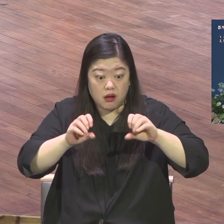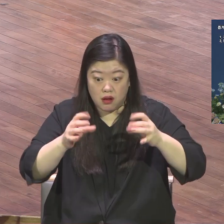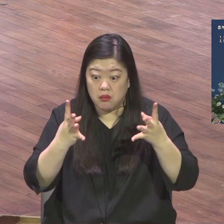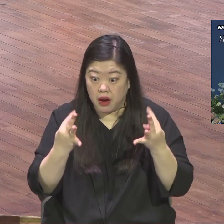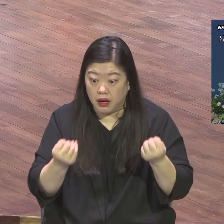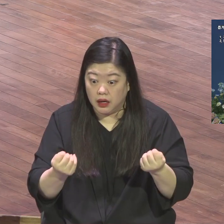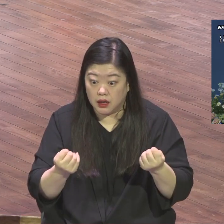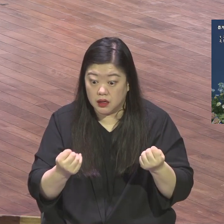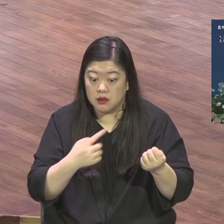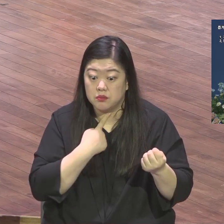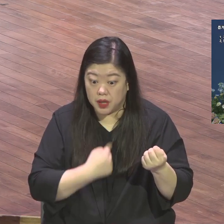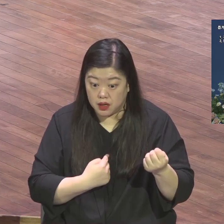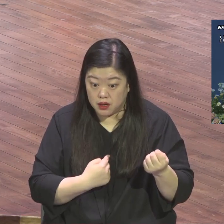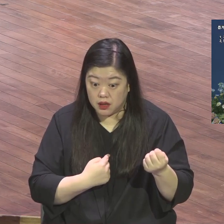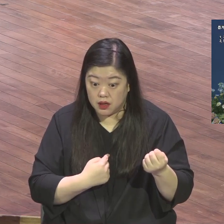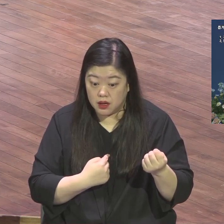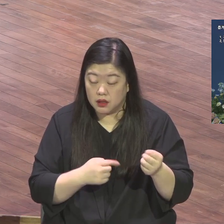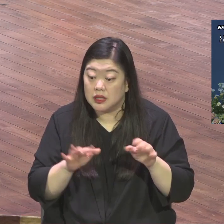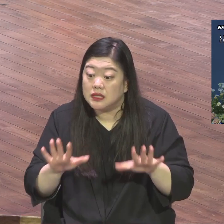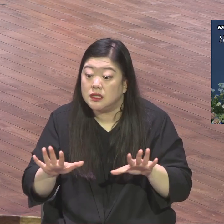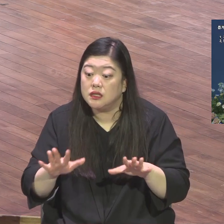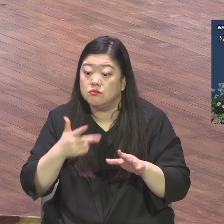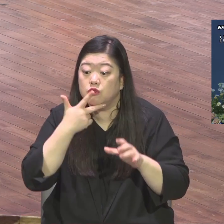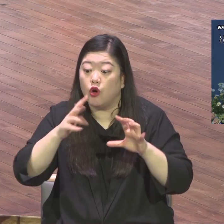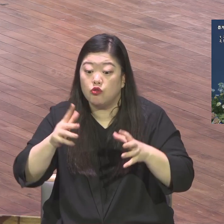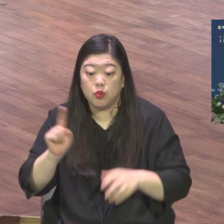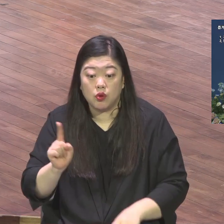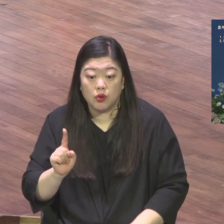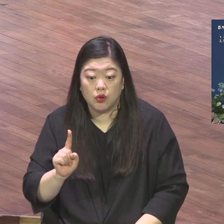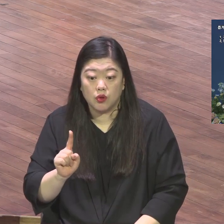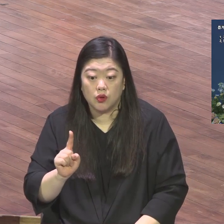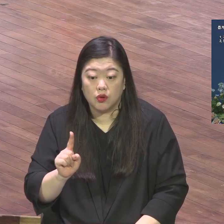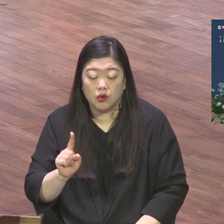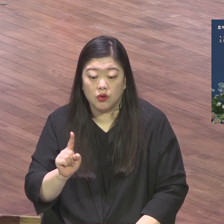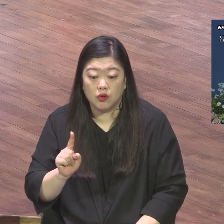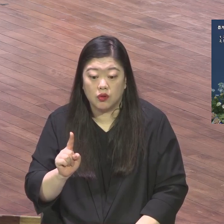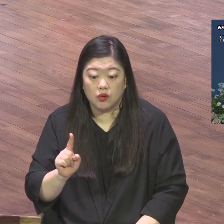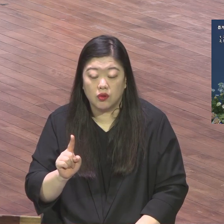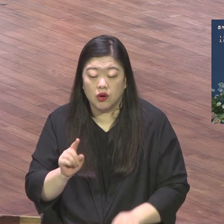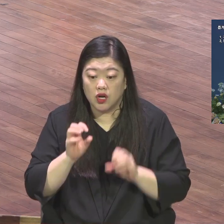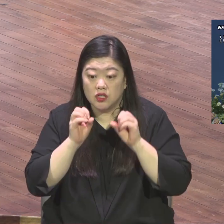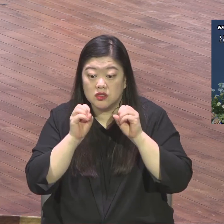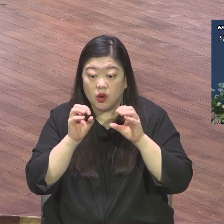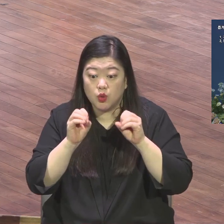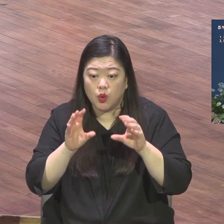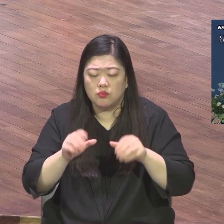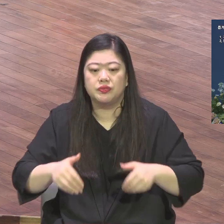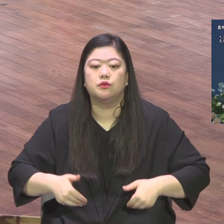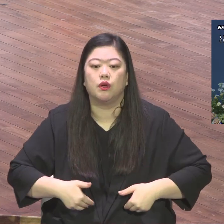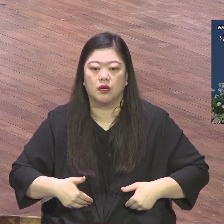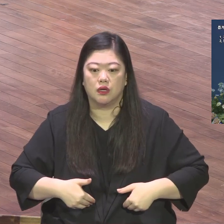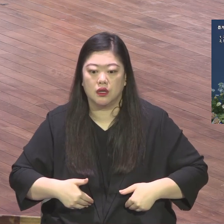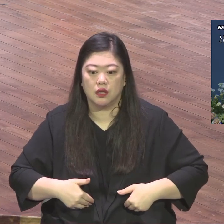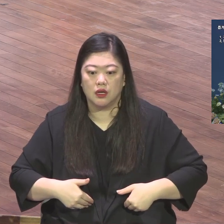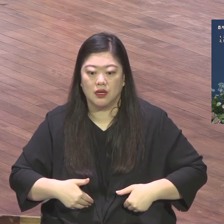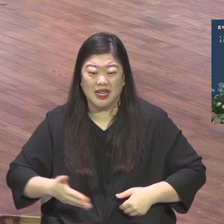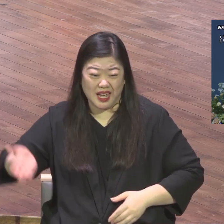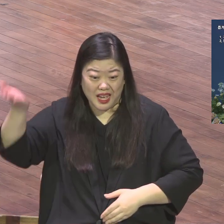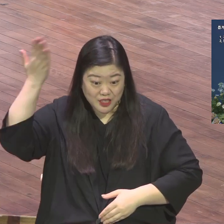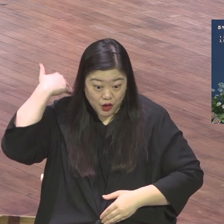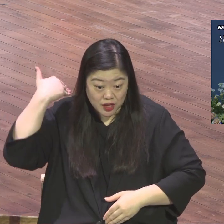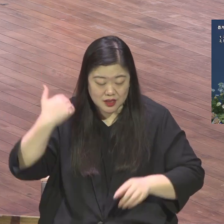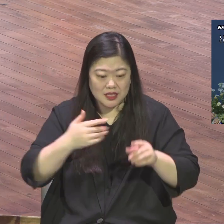선교사를 파송한 나라가 지금은 어떻게 됐냐? 선교사가 필요한 나라가 되어버렸어.